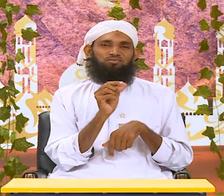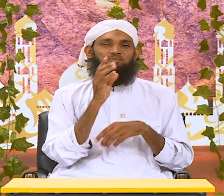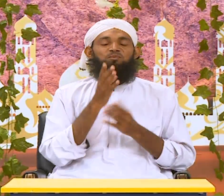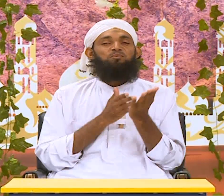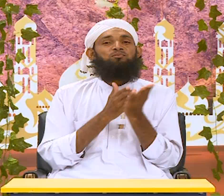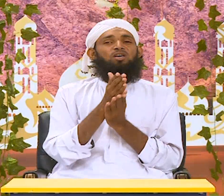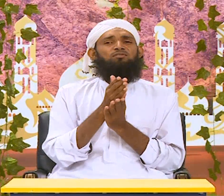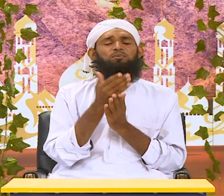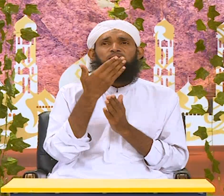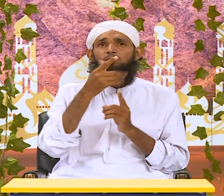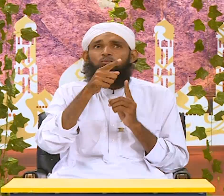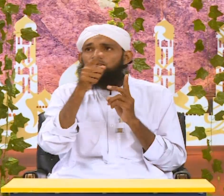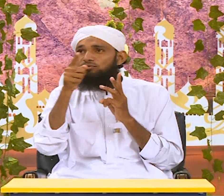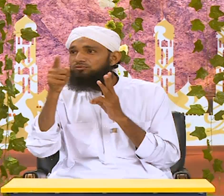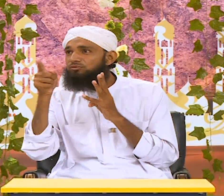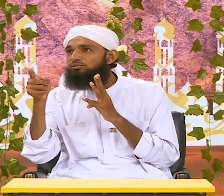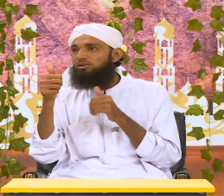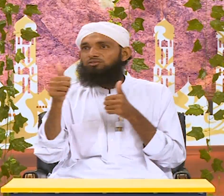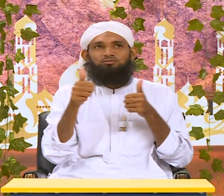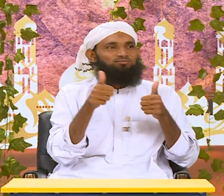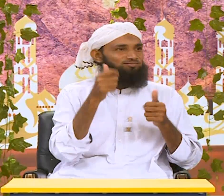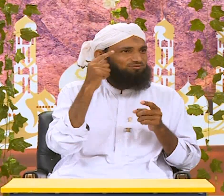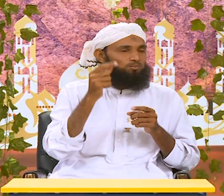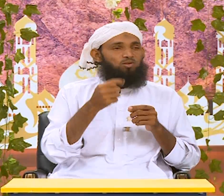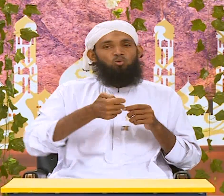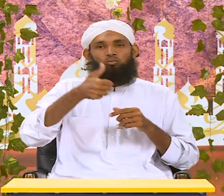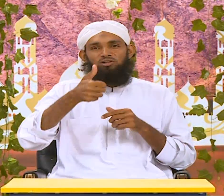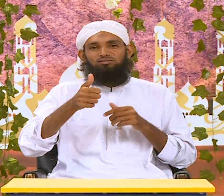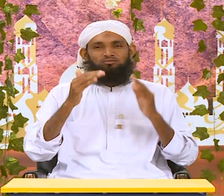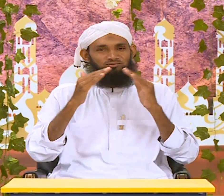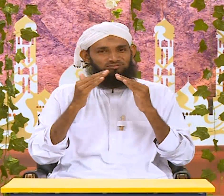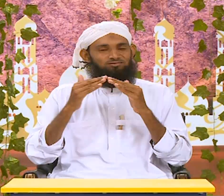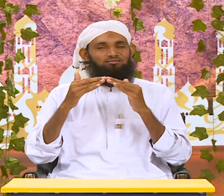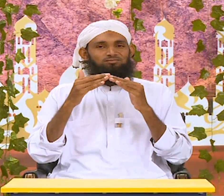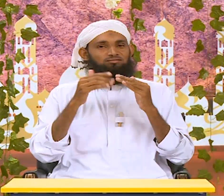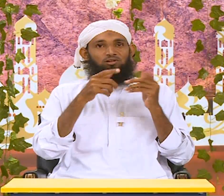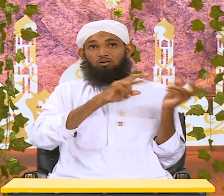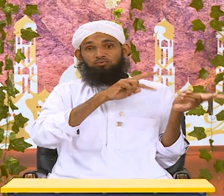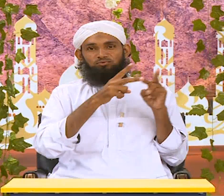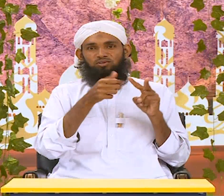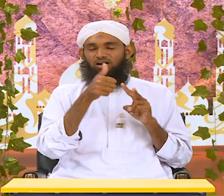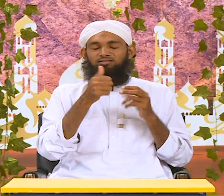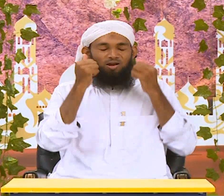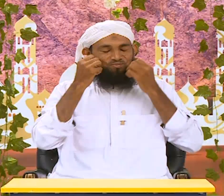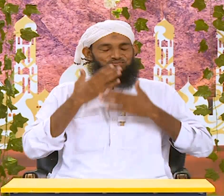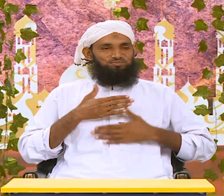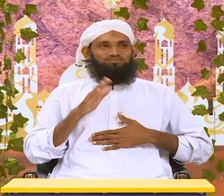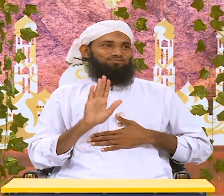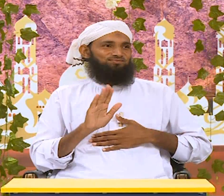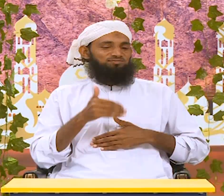سفر بیسیوں خوبصورت مقامات دیکھتا ہے۔ بعض دفعہ ہوٹلوں وغیرہ میں رکتا ہے تو گھر کی نسبت زیادہ آرام محسوس کرتا ہے۔ اس کے